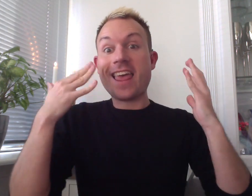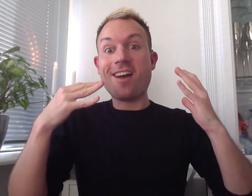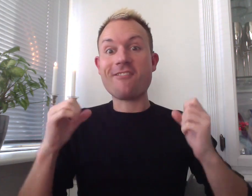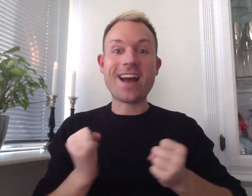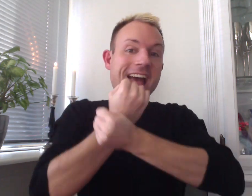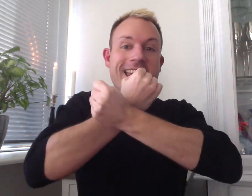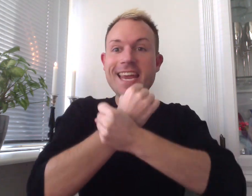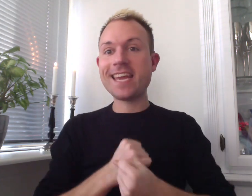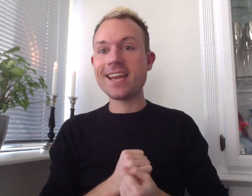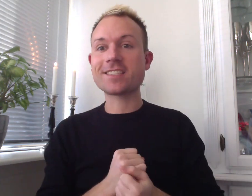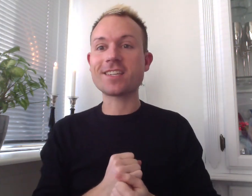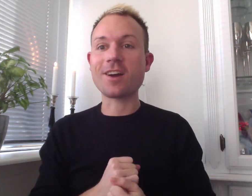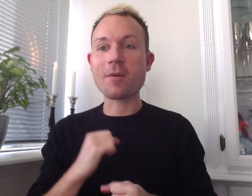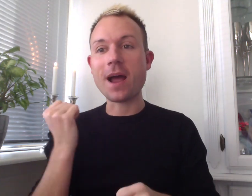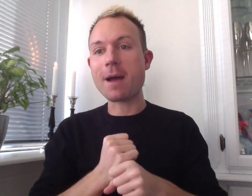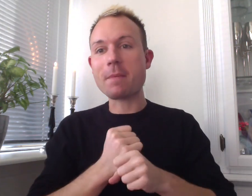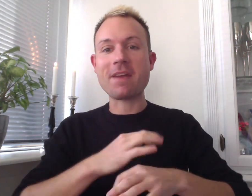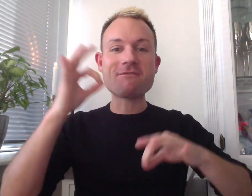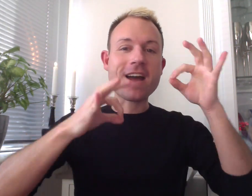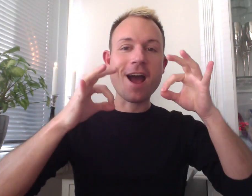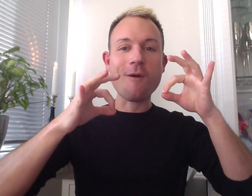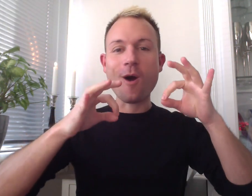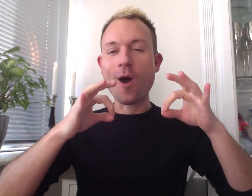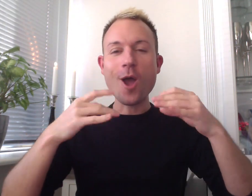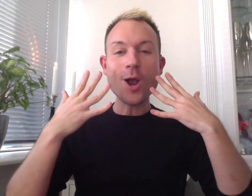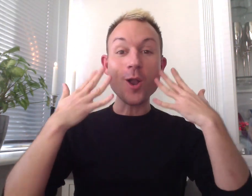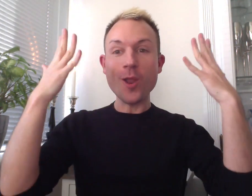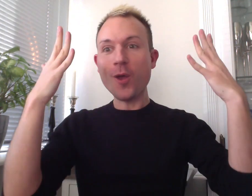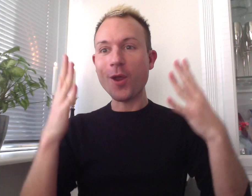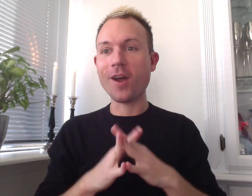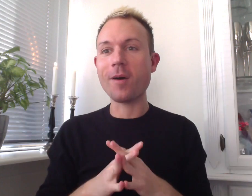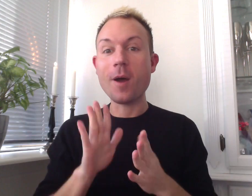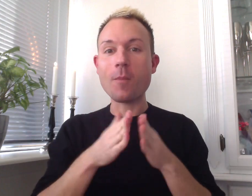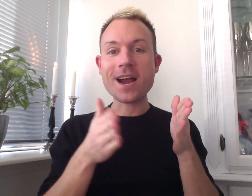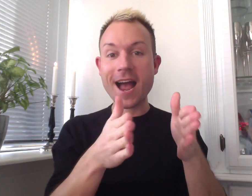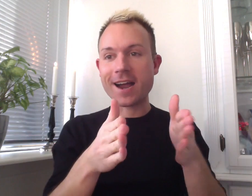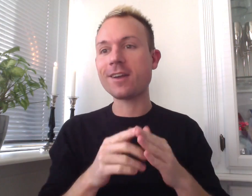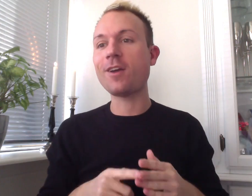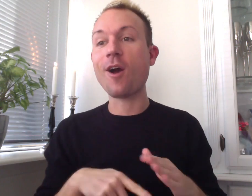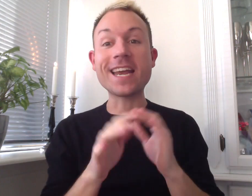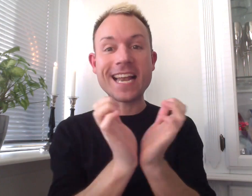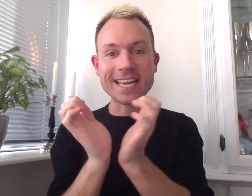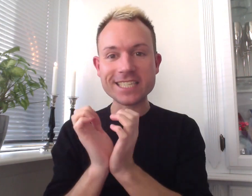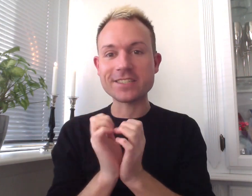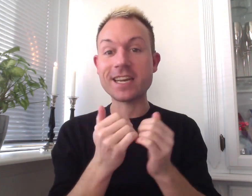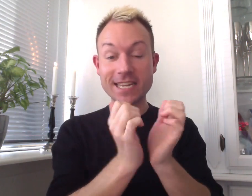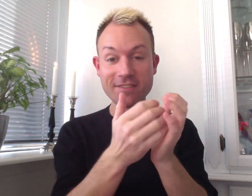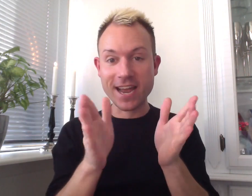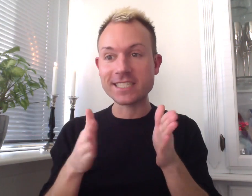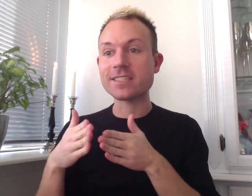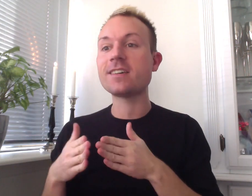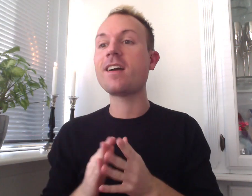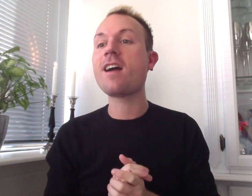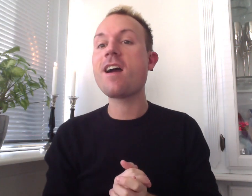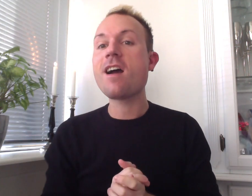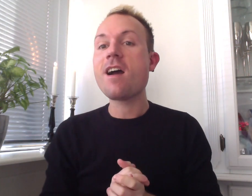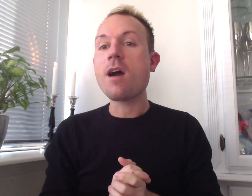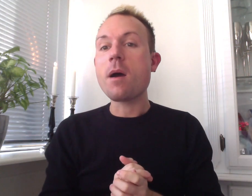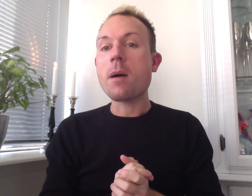og bred, og kunne arbejde med farver og kløer på gangene og i klasserne, klasseværelser. Men